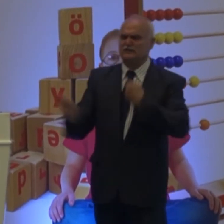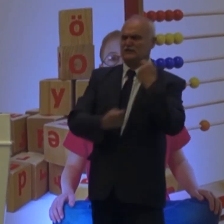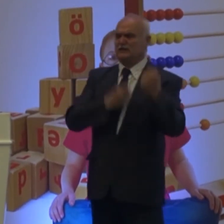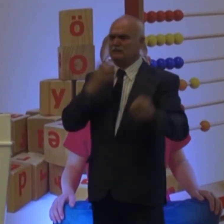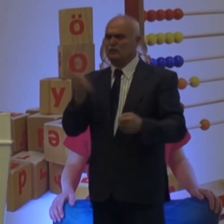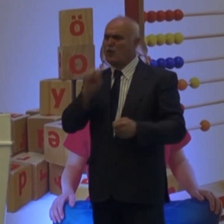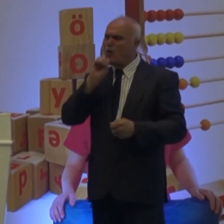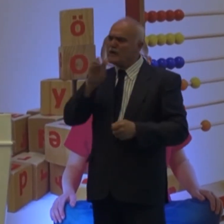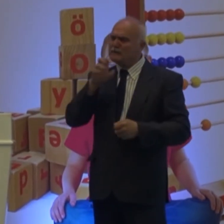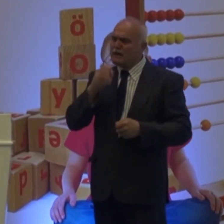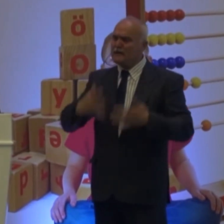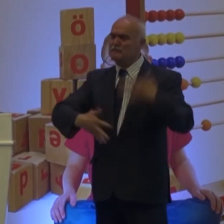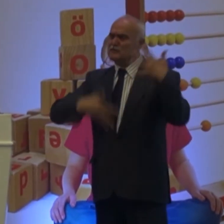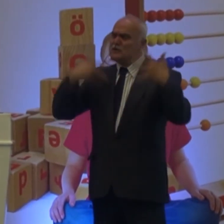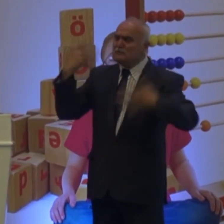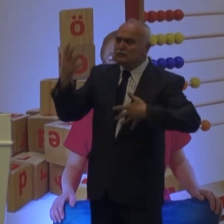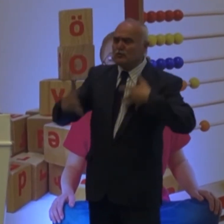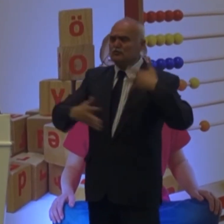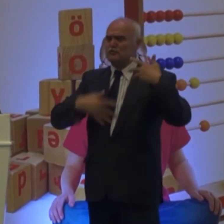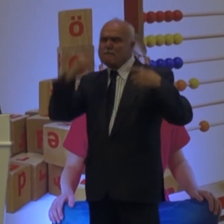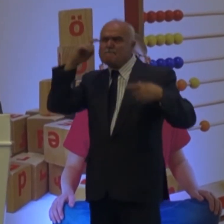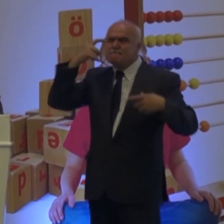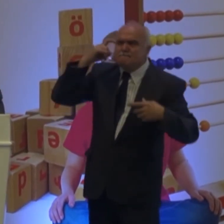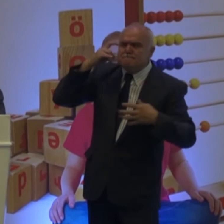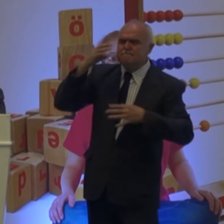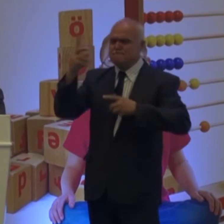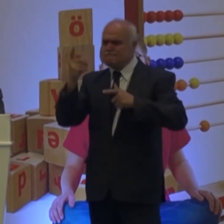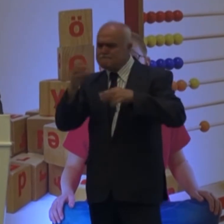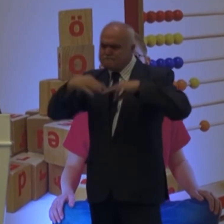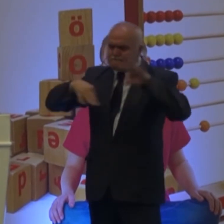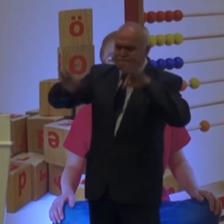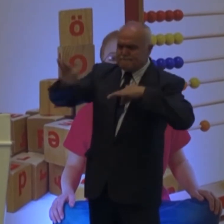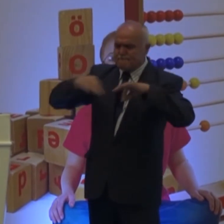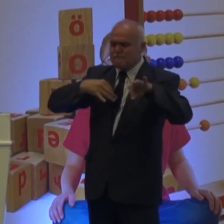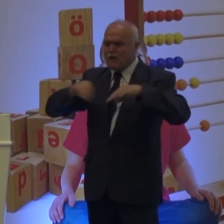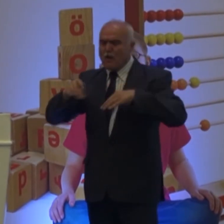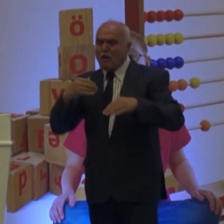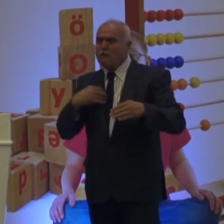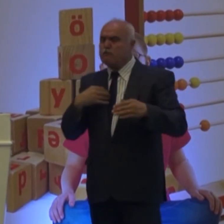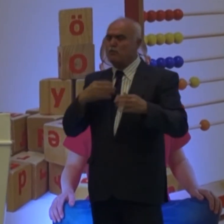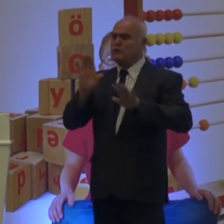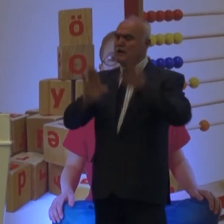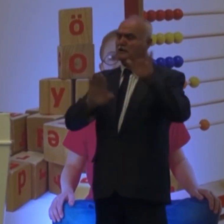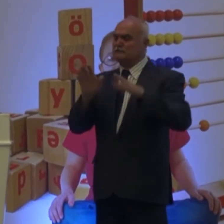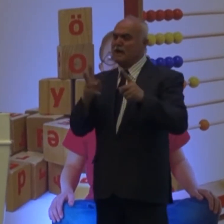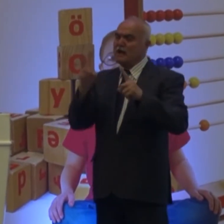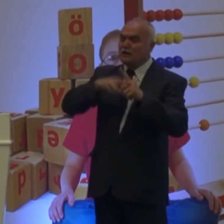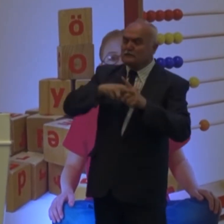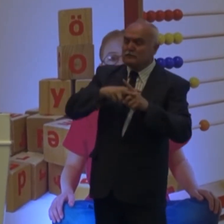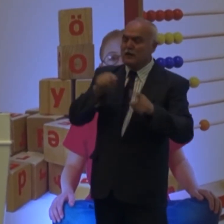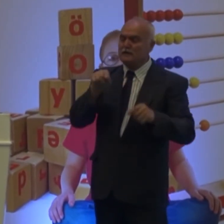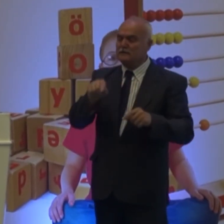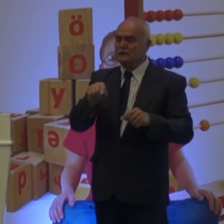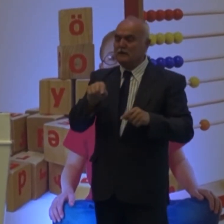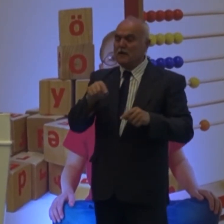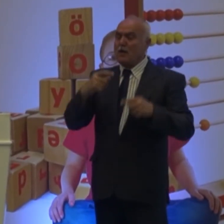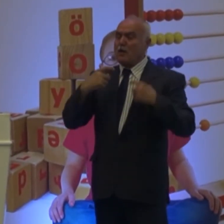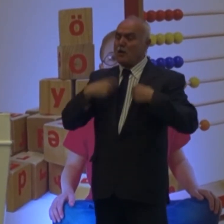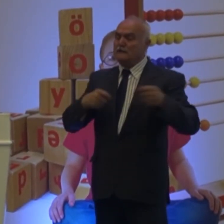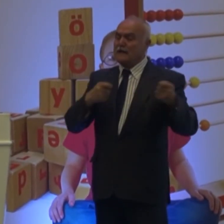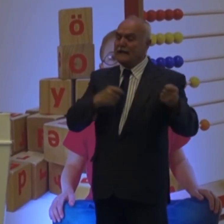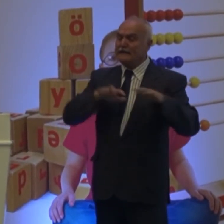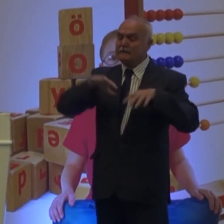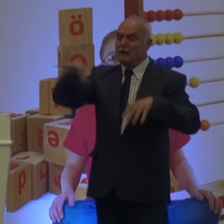Öğretmenlerimiz büyük bir coşkuyla bütün yaratıcılıklarını kullanarak bu yarışmaya katılıyorlar ve bu yarışmada özel